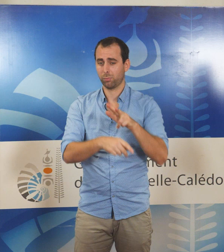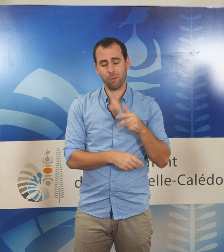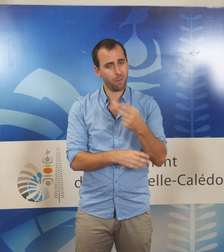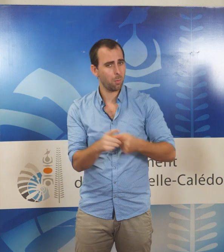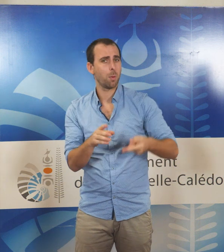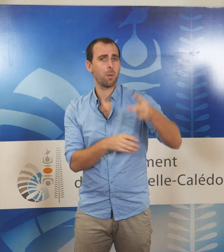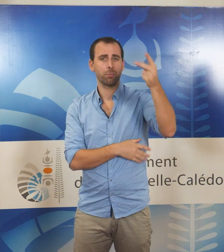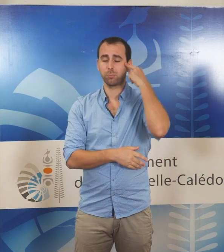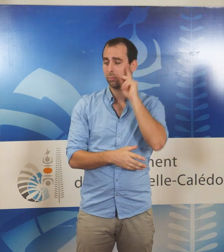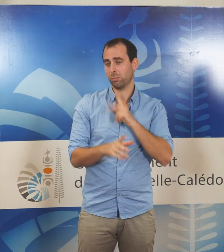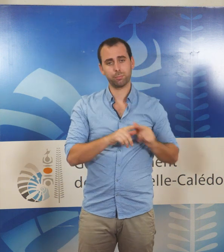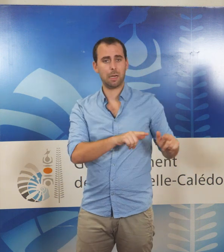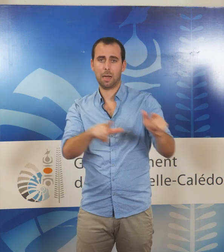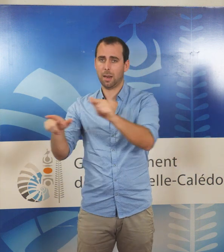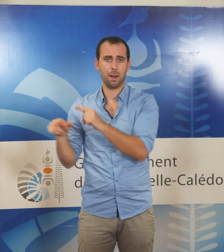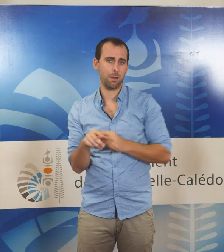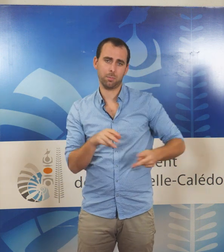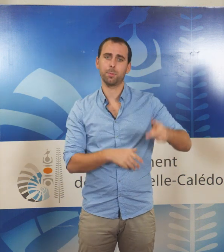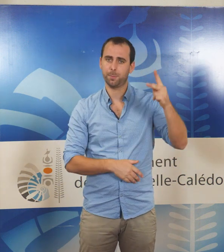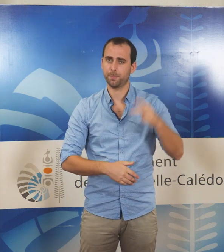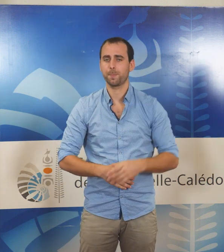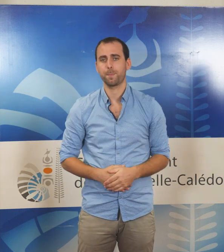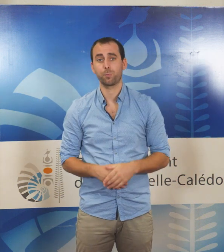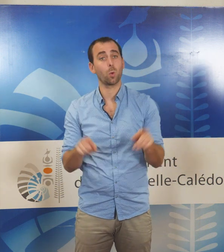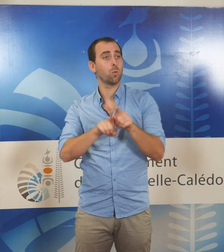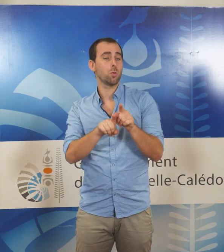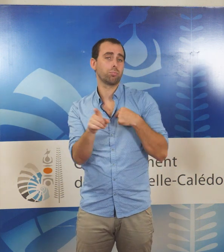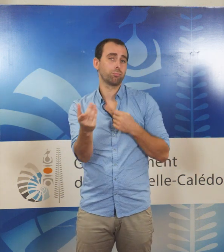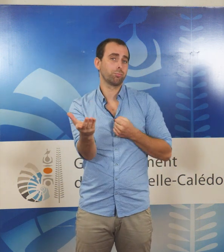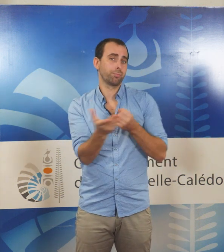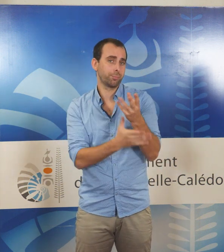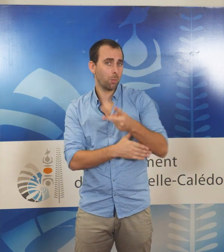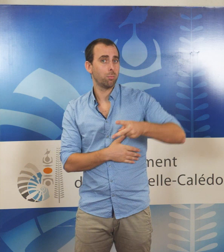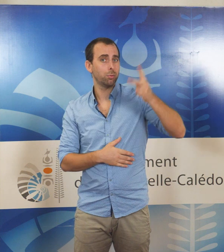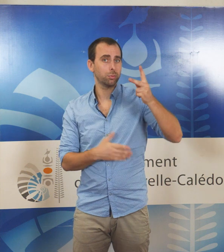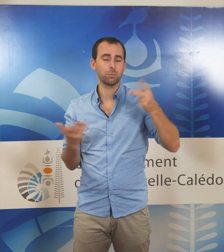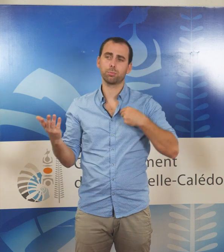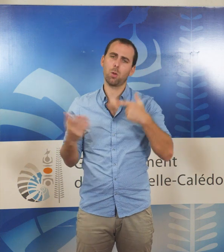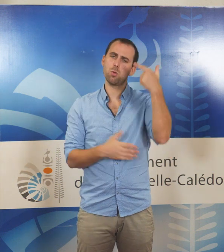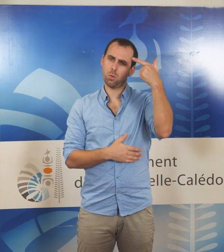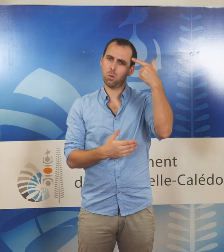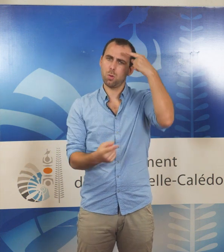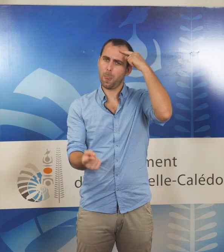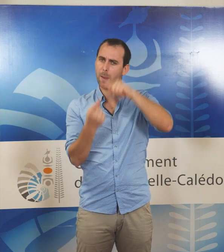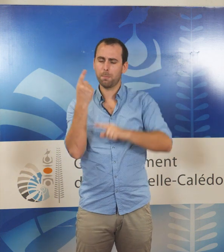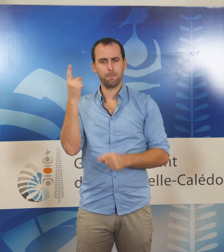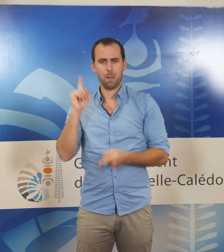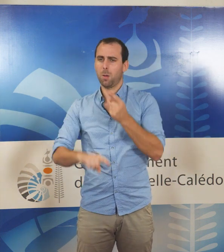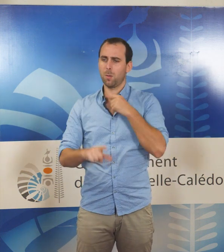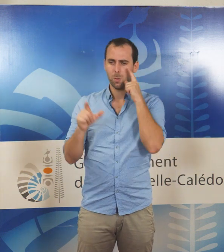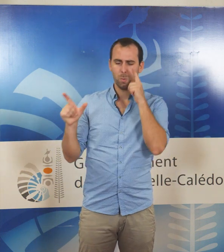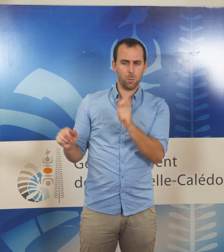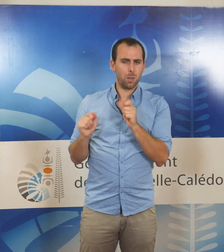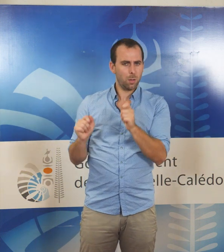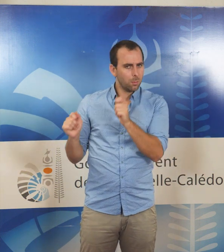ayons davantage. Je voudrais dire aussi qu'il reste en toute transparence deux points de vigilance pour nos équipes. Pour les